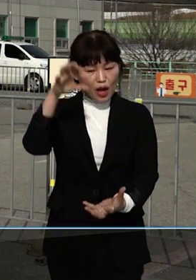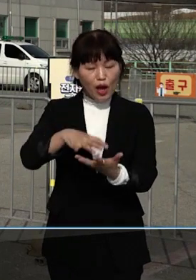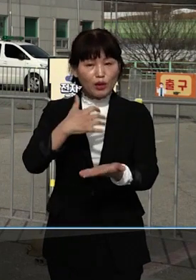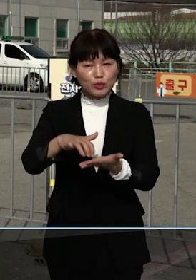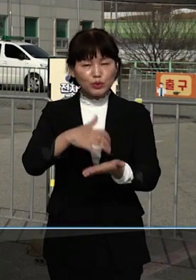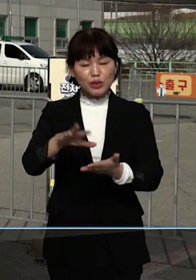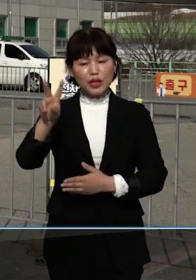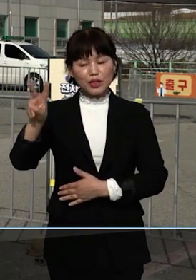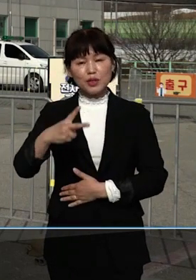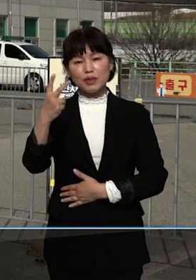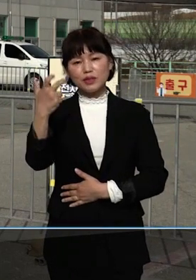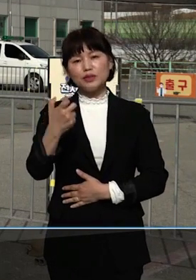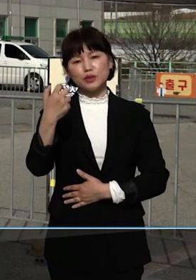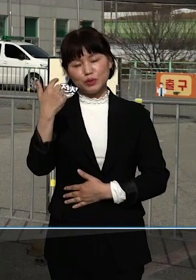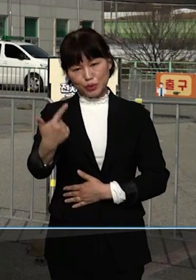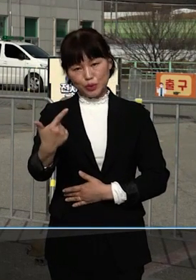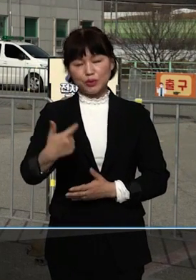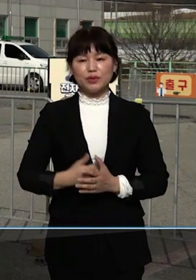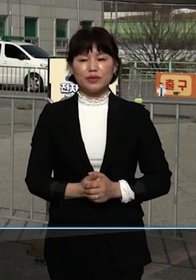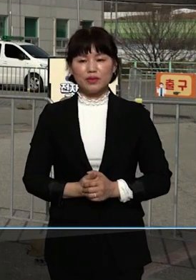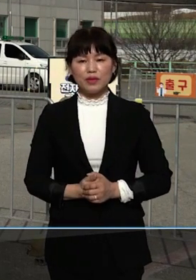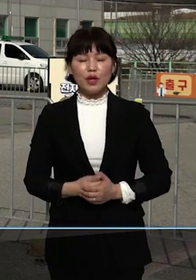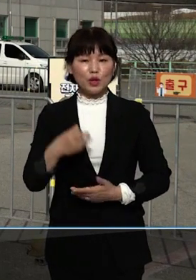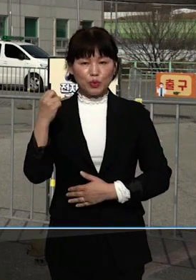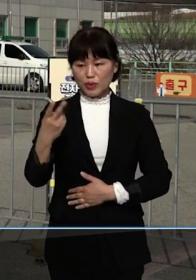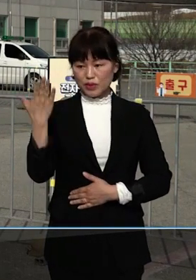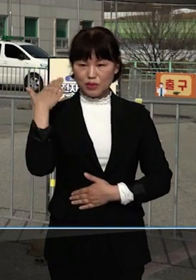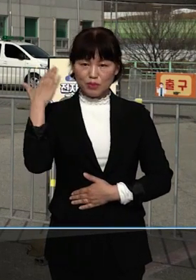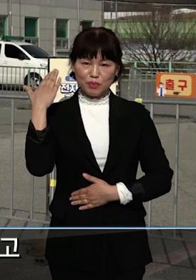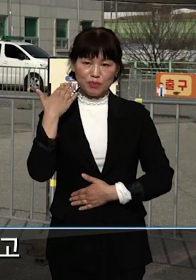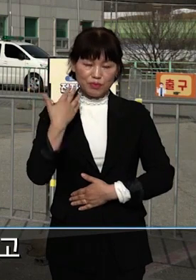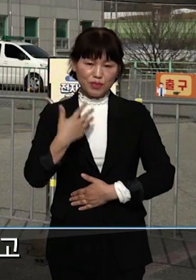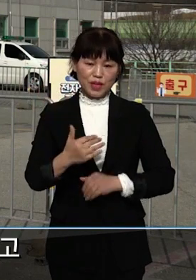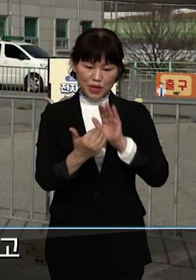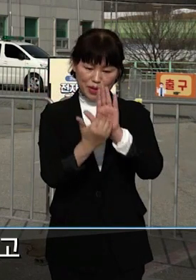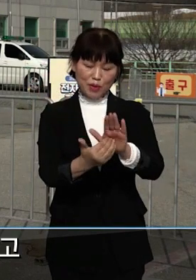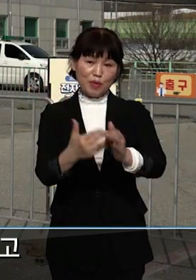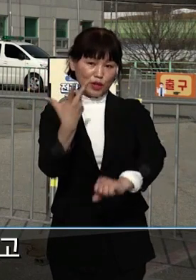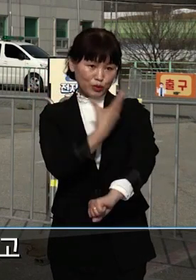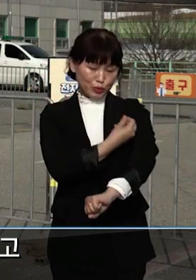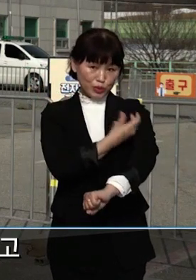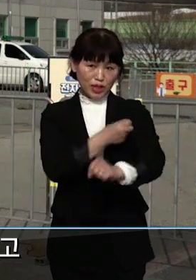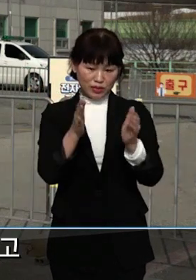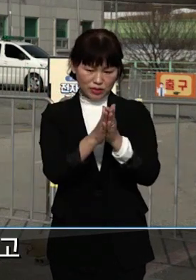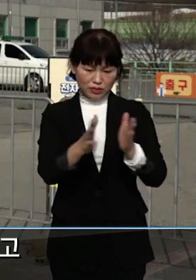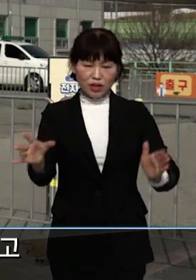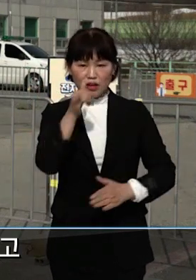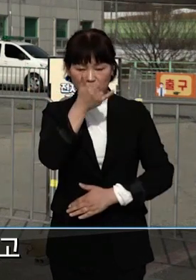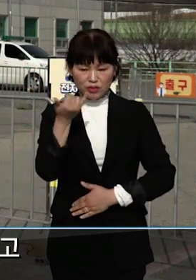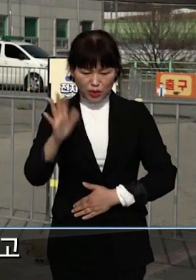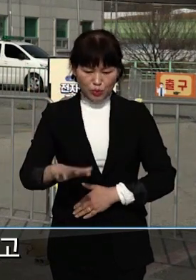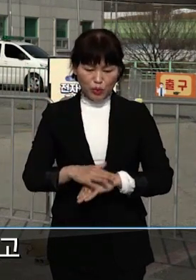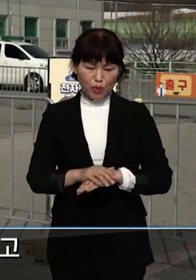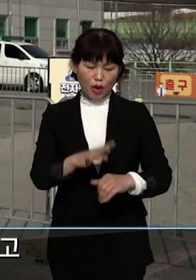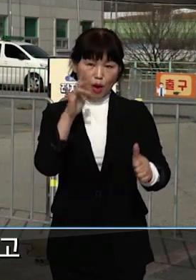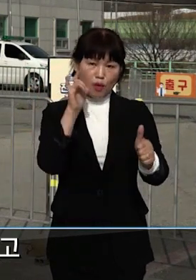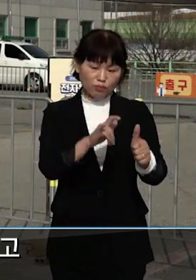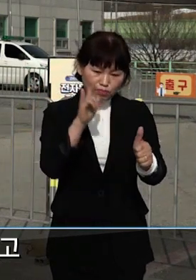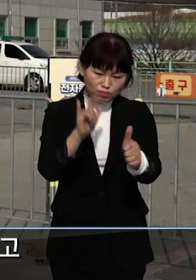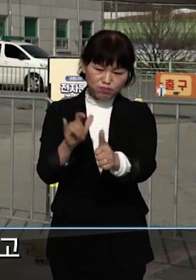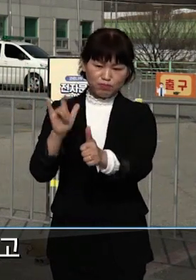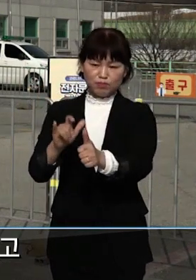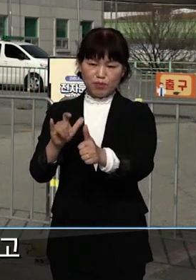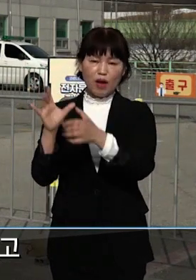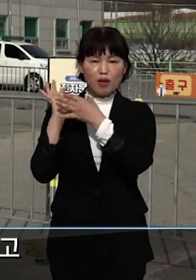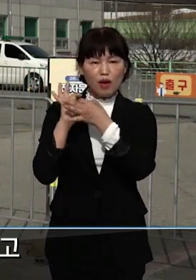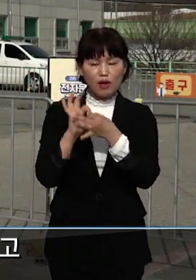276명으로 국가 예방접종이 시행되고 있지만 꾸준히 확진자가 나오고 있는 만큼 긴장의